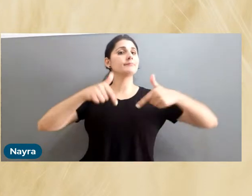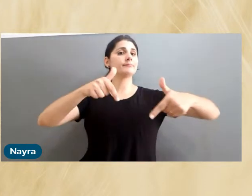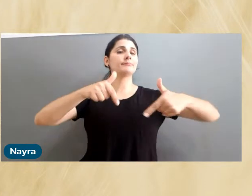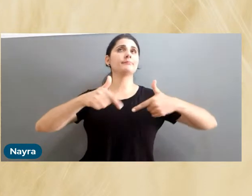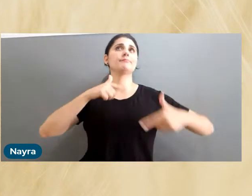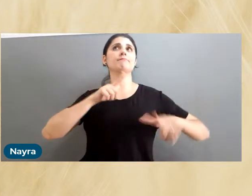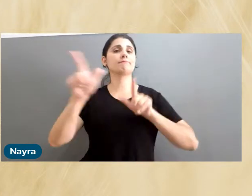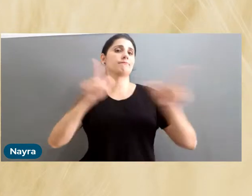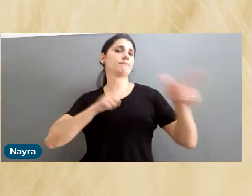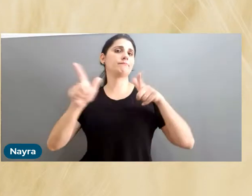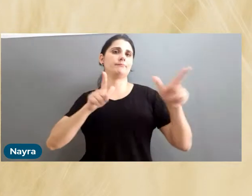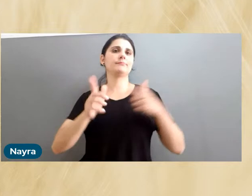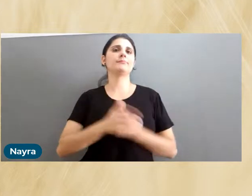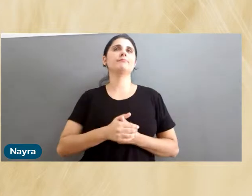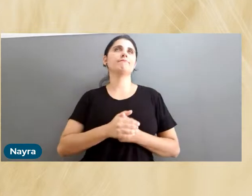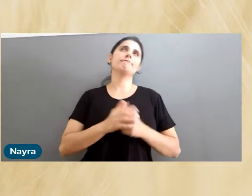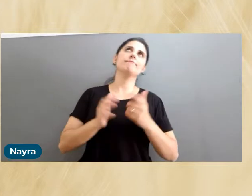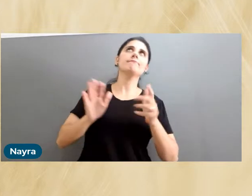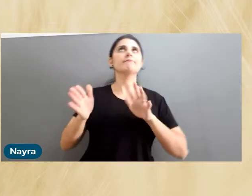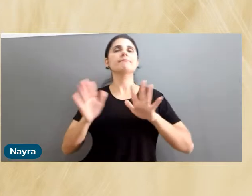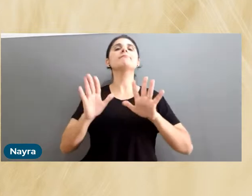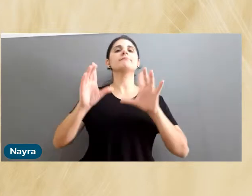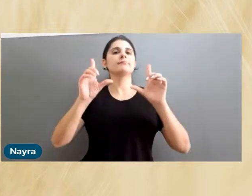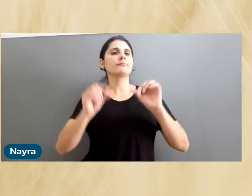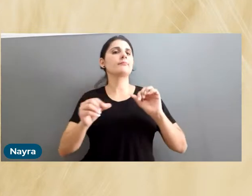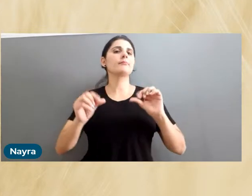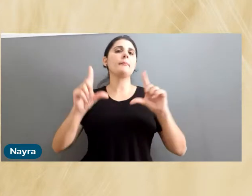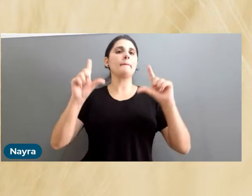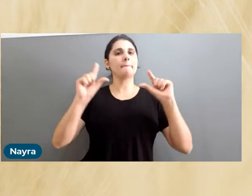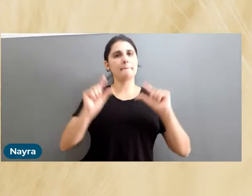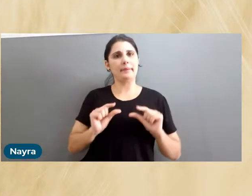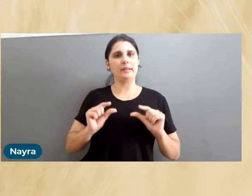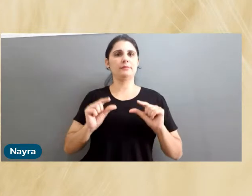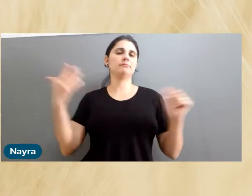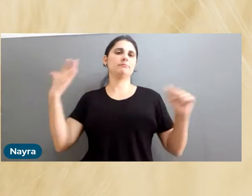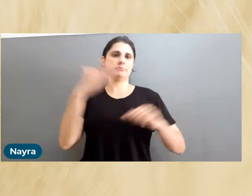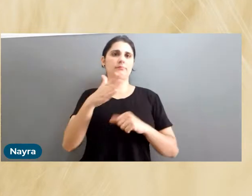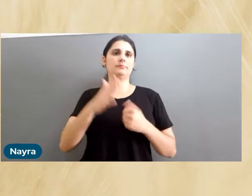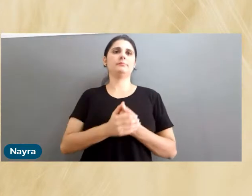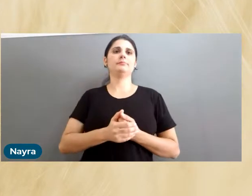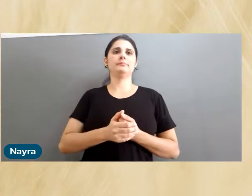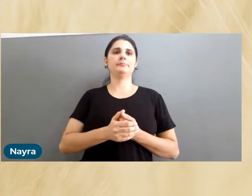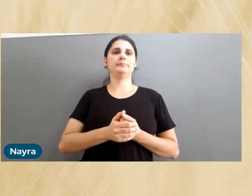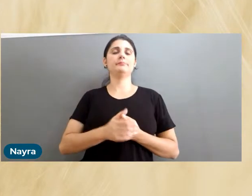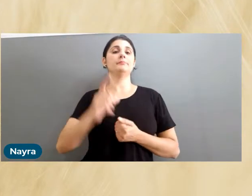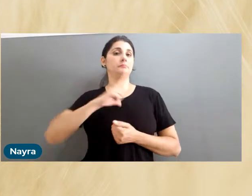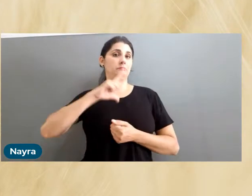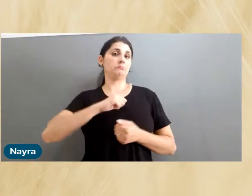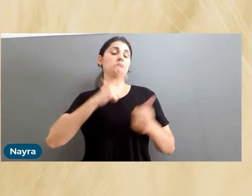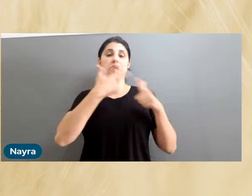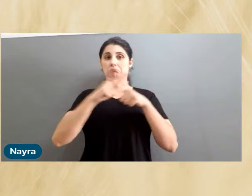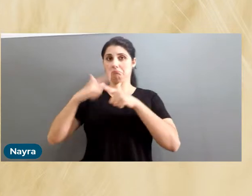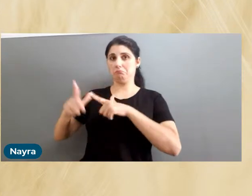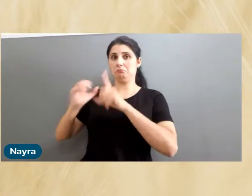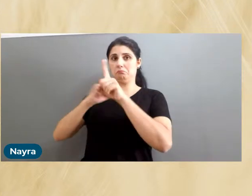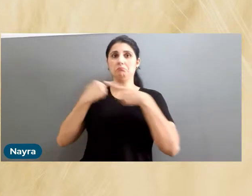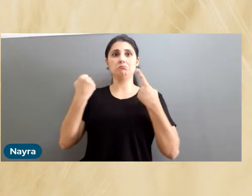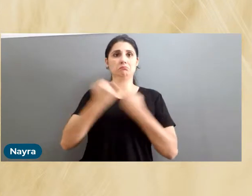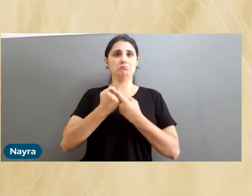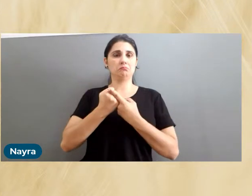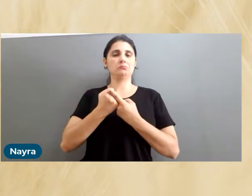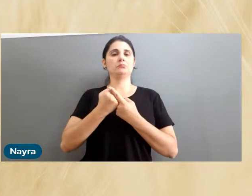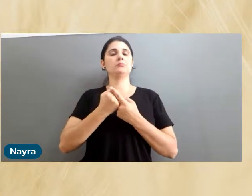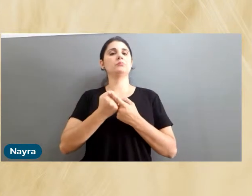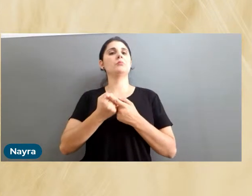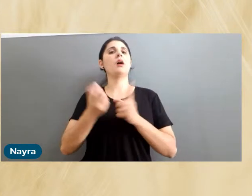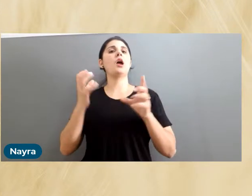que respondem de maneira menos intensa e menos direta. Existem problemas sociais, existem problemas